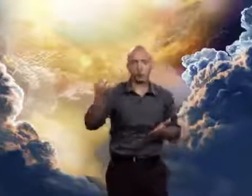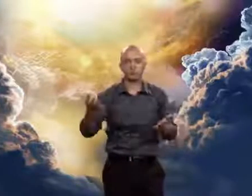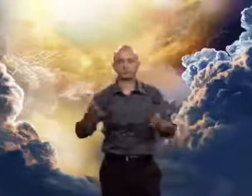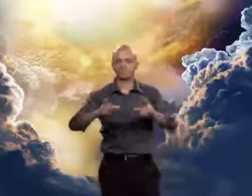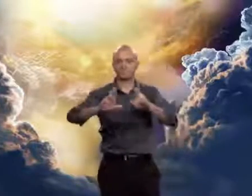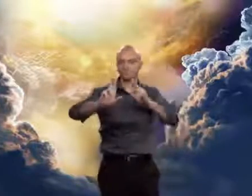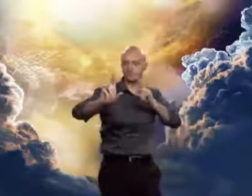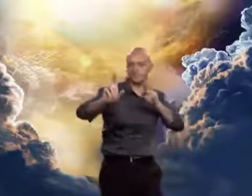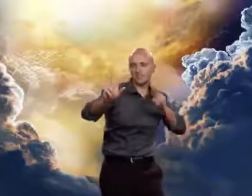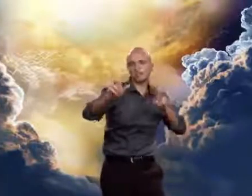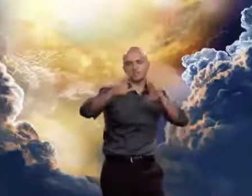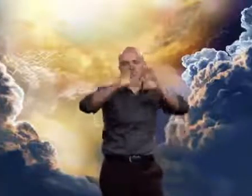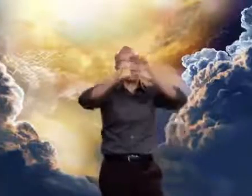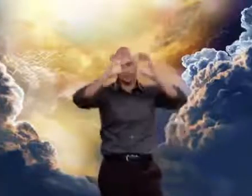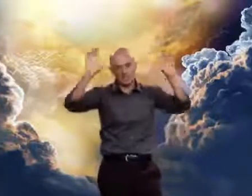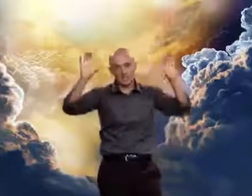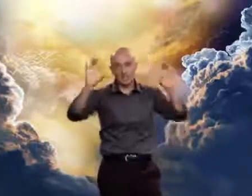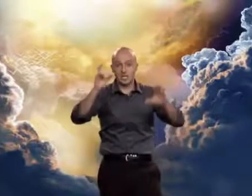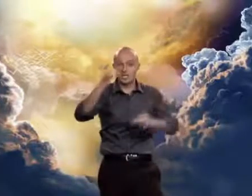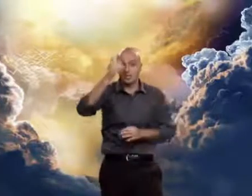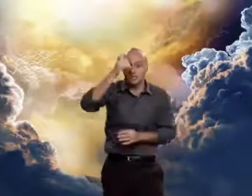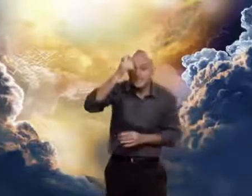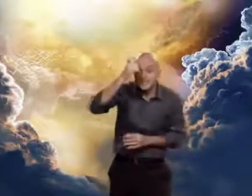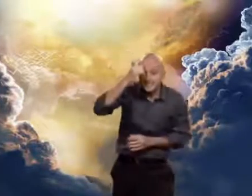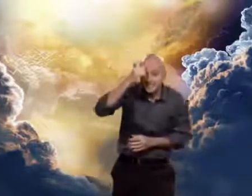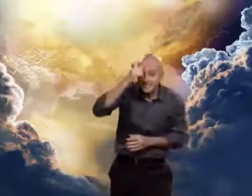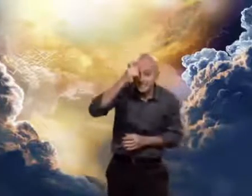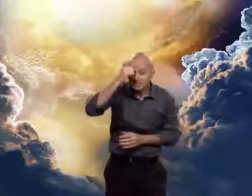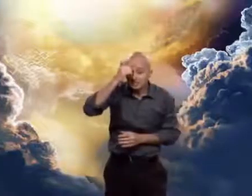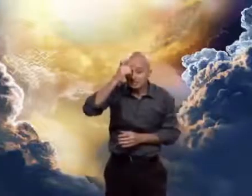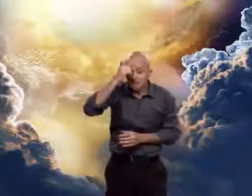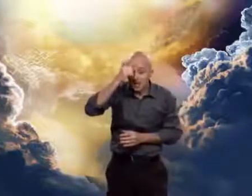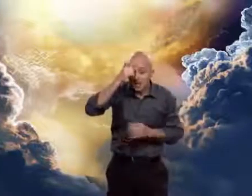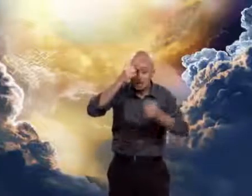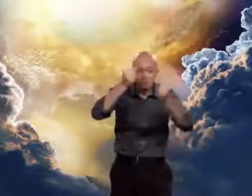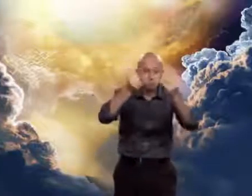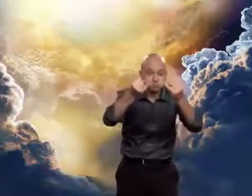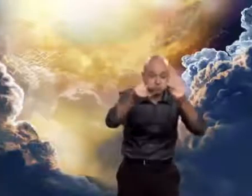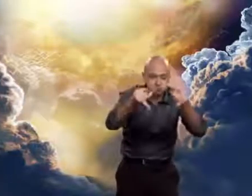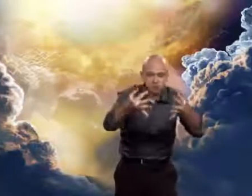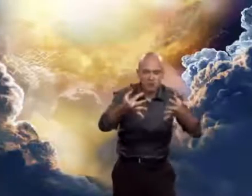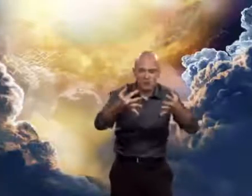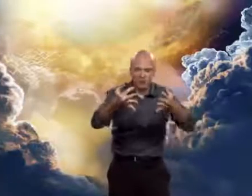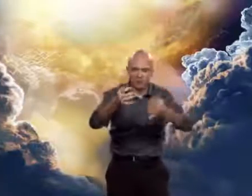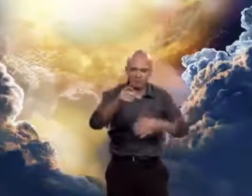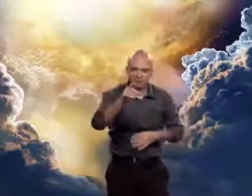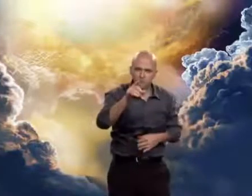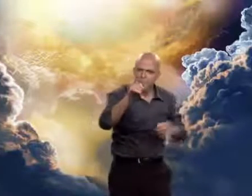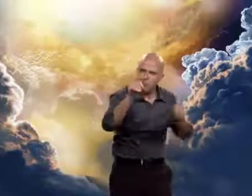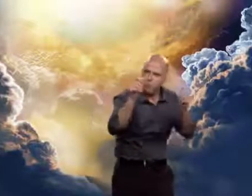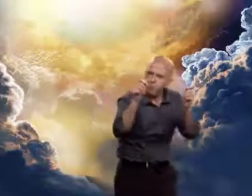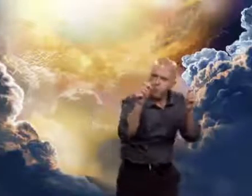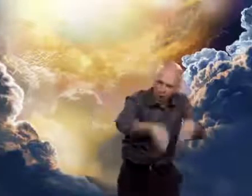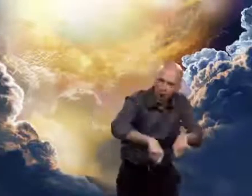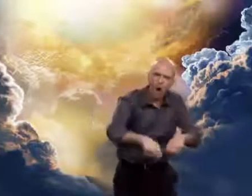infames seres humanos como se estivessem no céu, Satanás está dizendo ao mundo: não importa se você crê ou não em Deus